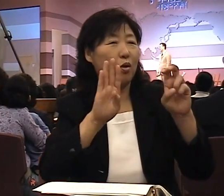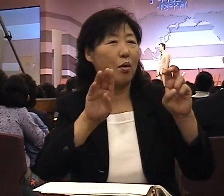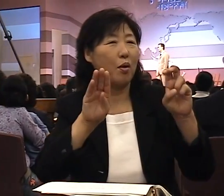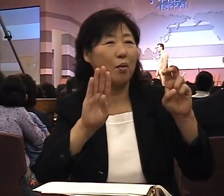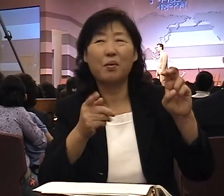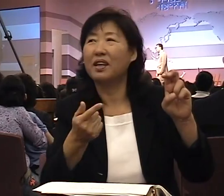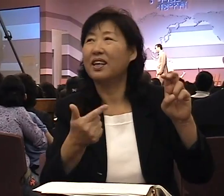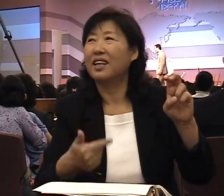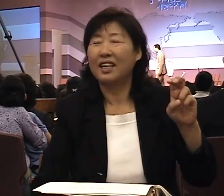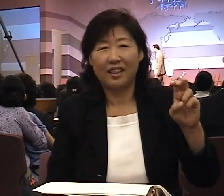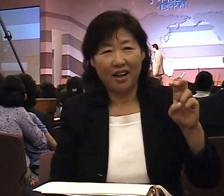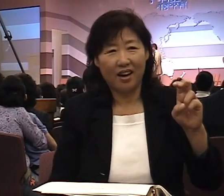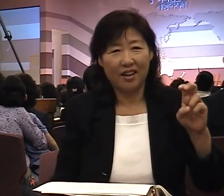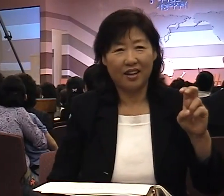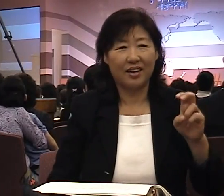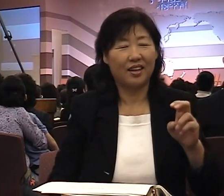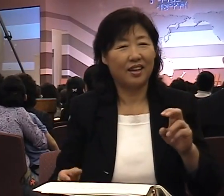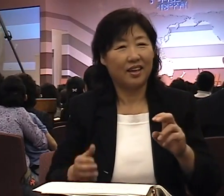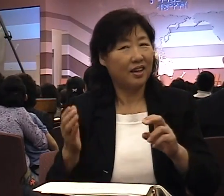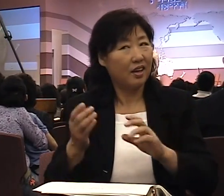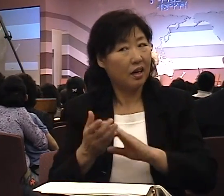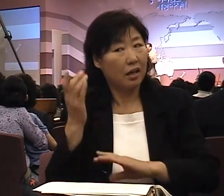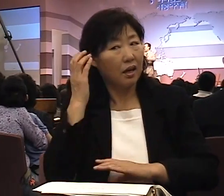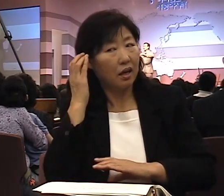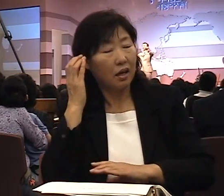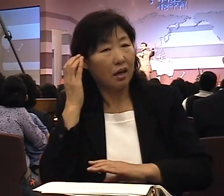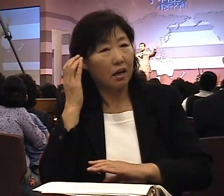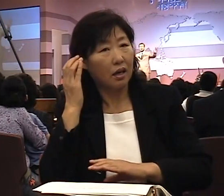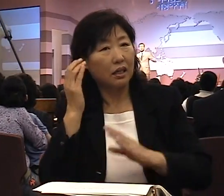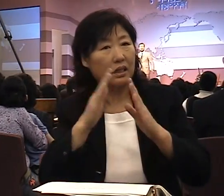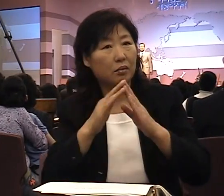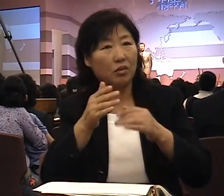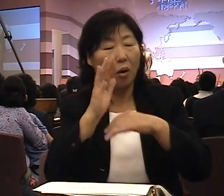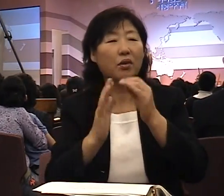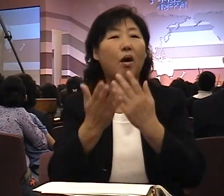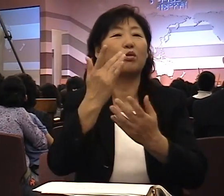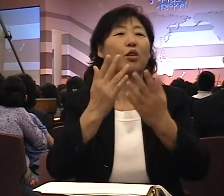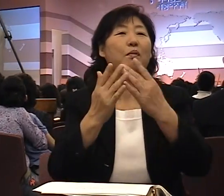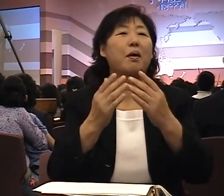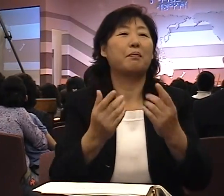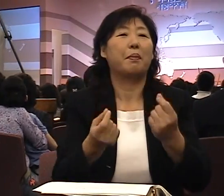않으면 안 되겠다. 받았는데 지금 다 그냥 이벤트에 있더라고요.